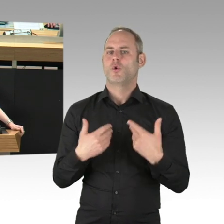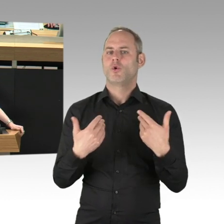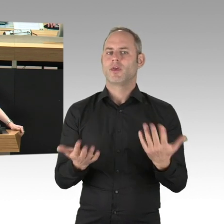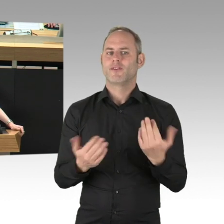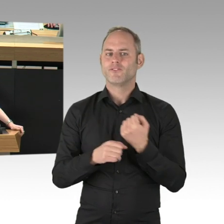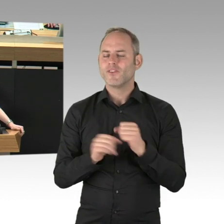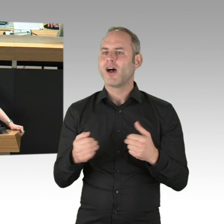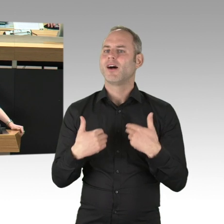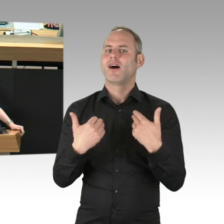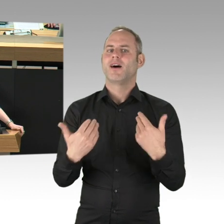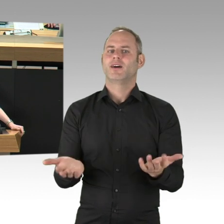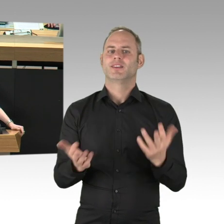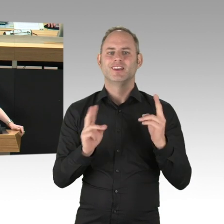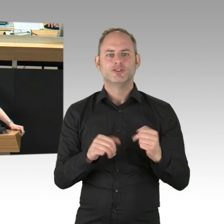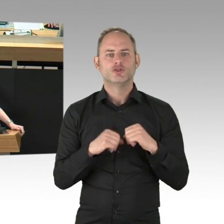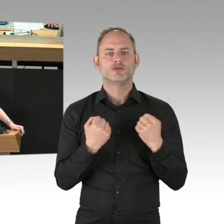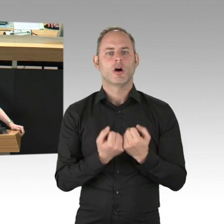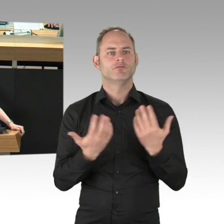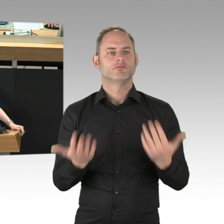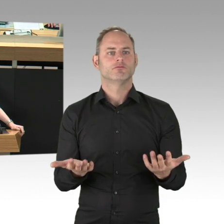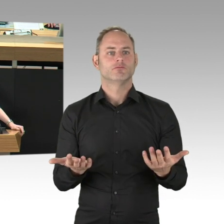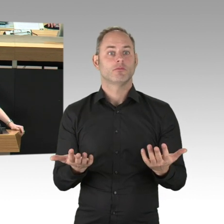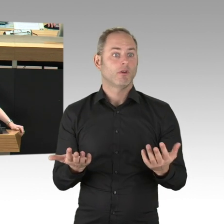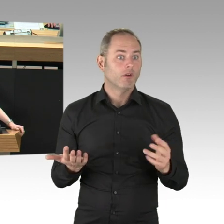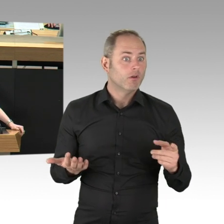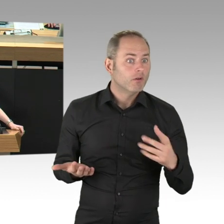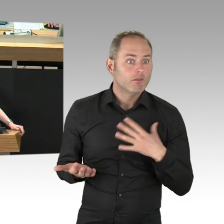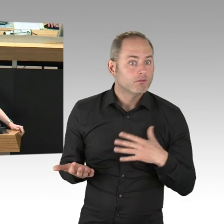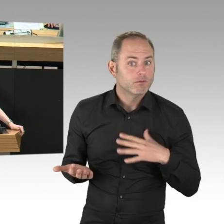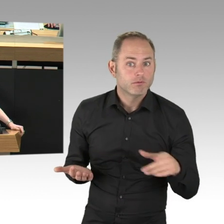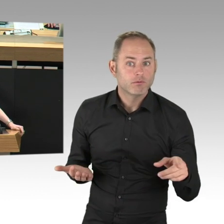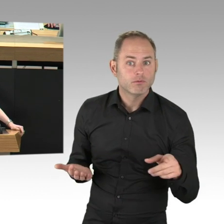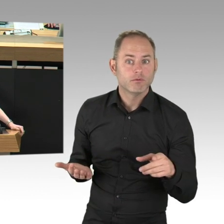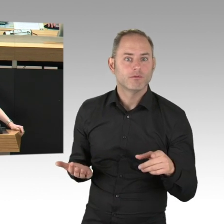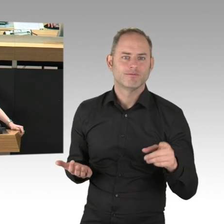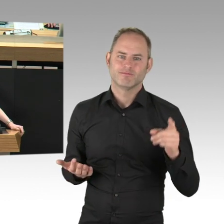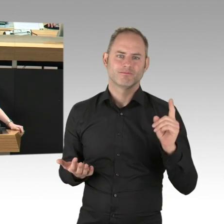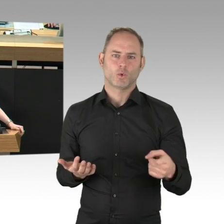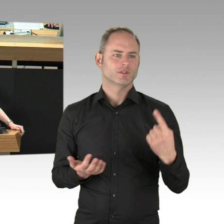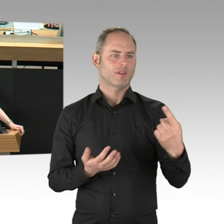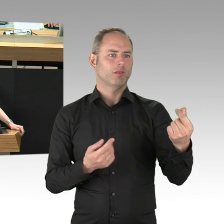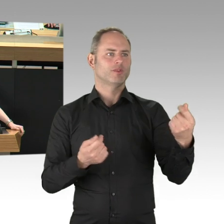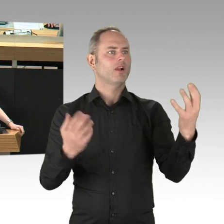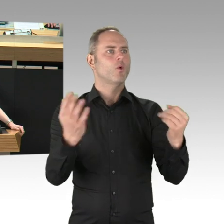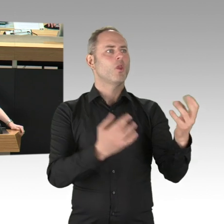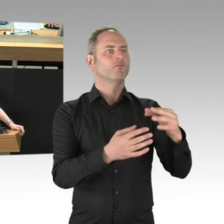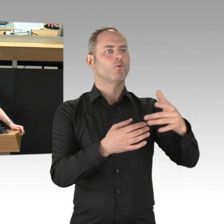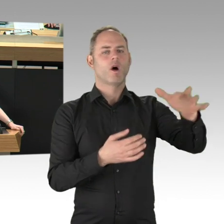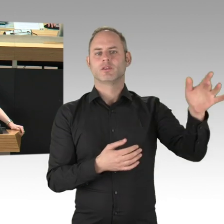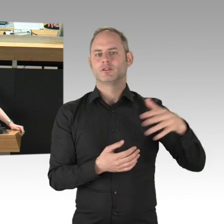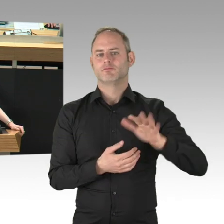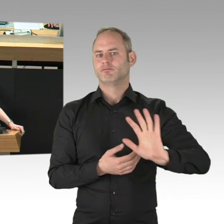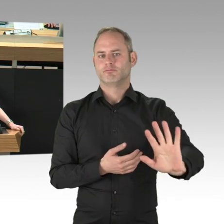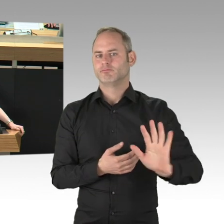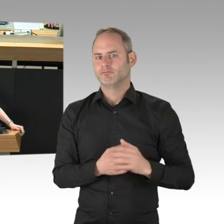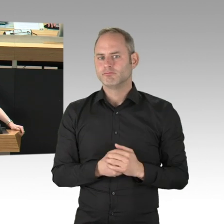in der Konsequenz wünschen, dass die Präventionsarbeit der zahlreichen Träger zumindest in begründeten Fällen nicht ausschließlich projektbezogen und für den